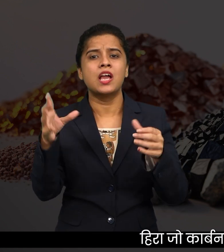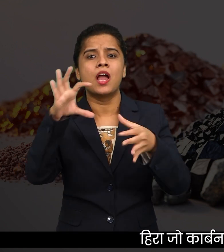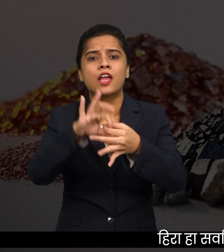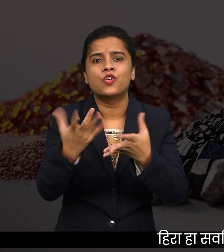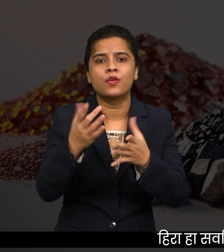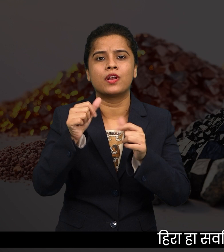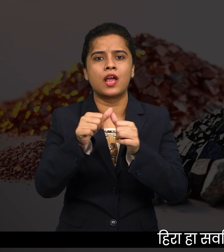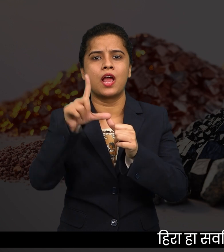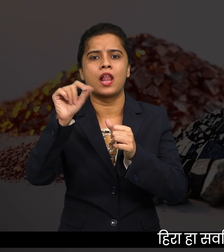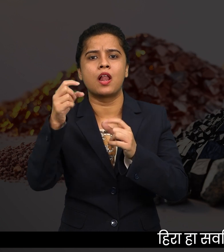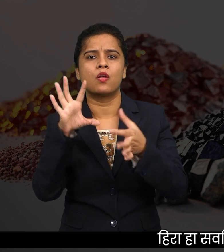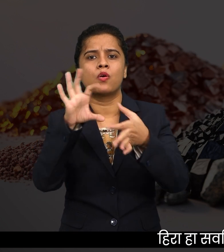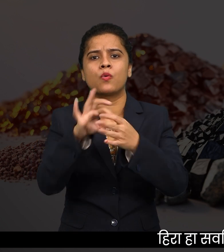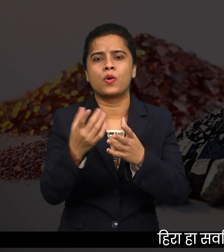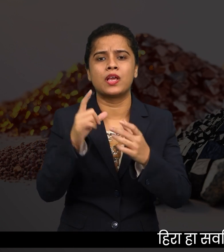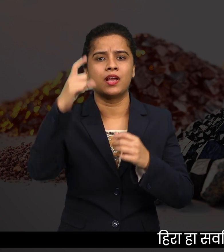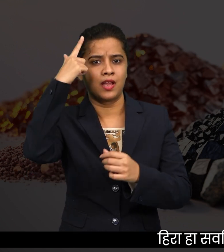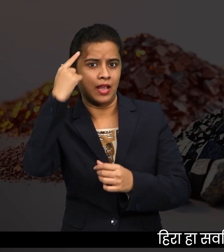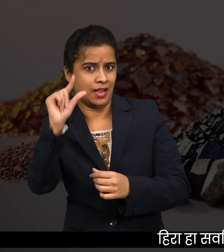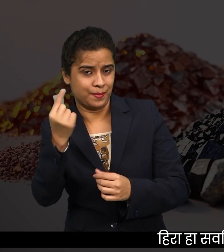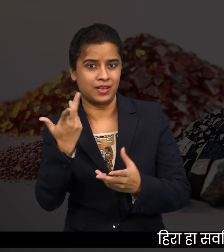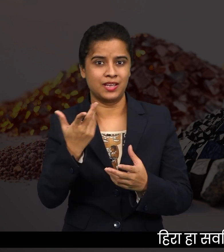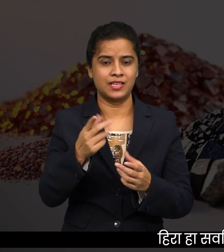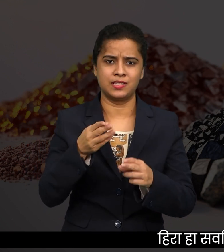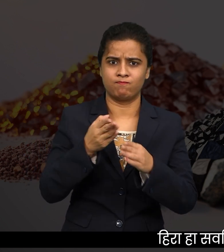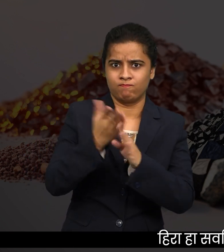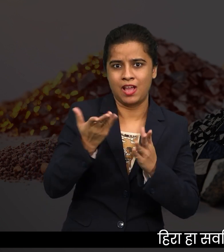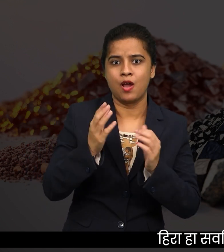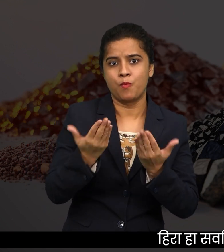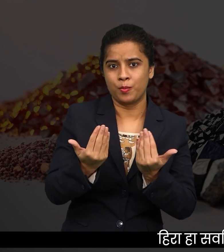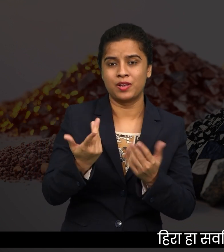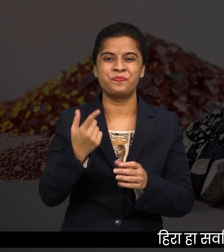आहे. हिरा हा सर्वात कठीण नैसर्गिक पदार्थ आहे.